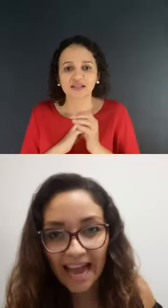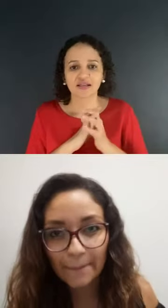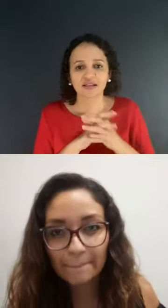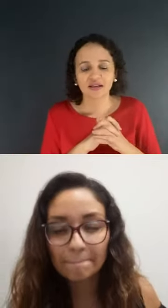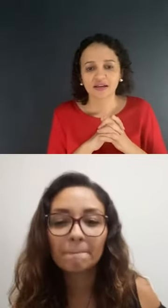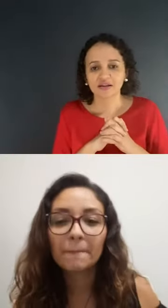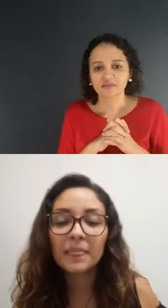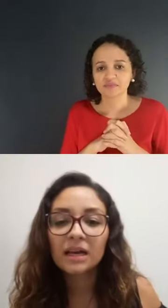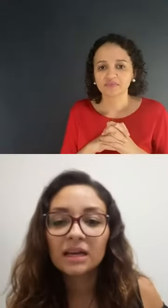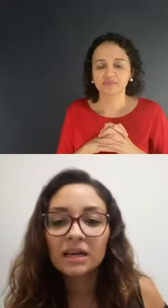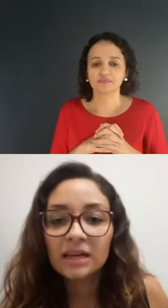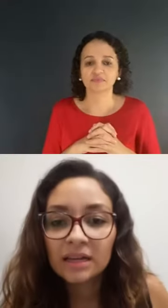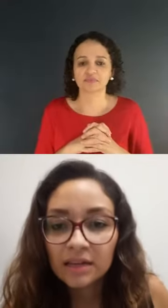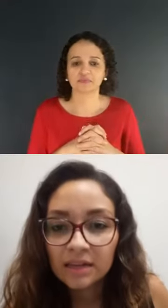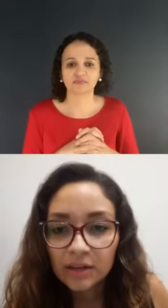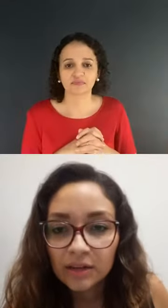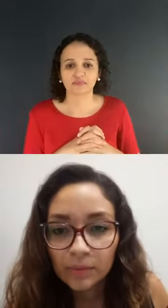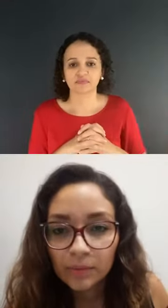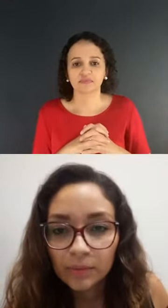Tá.